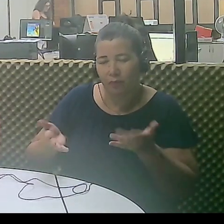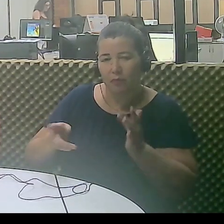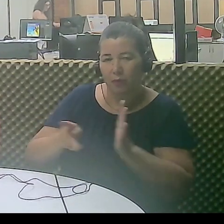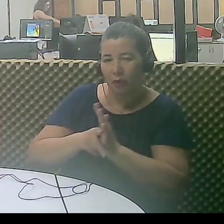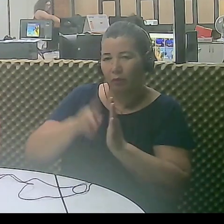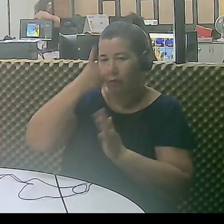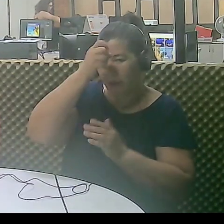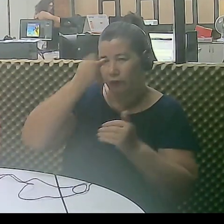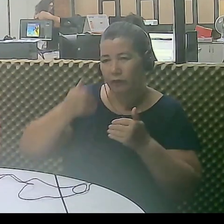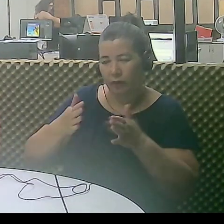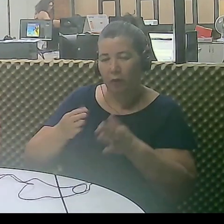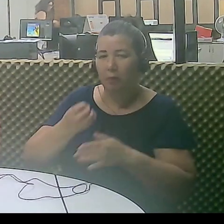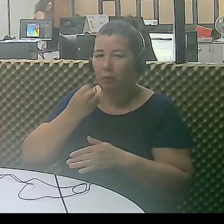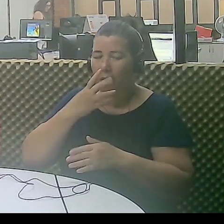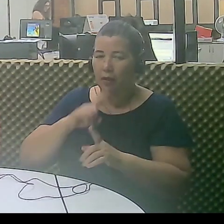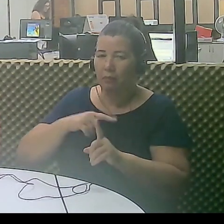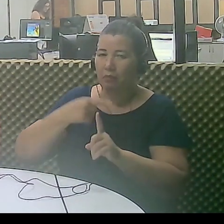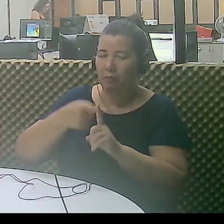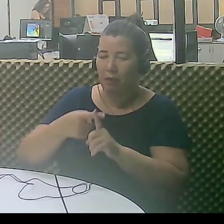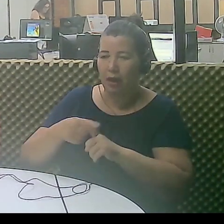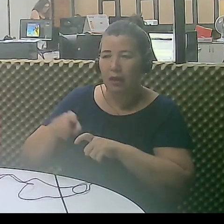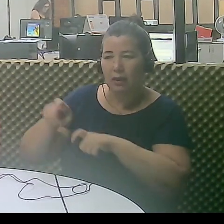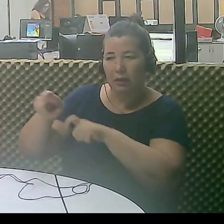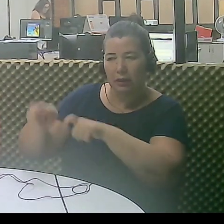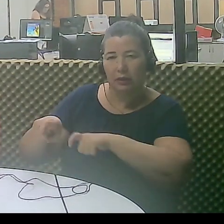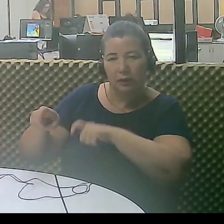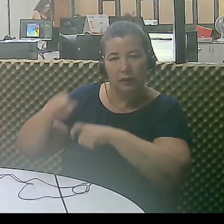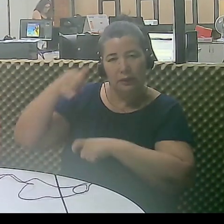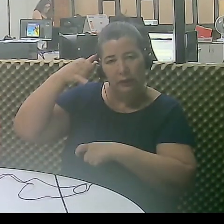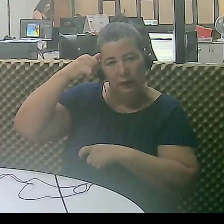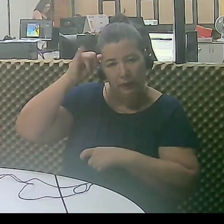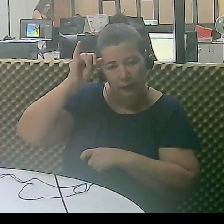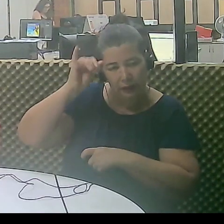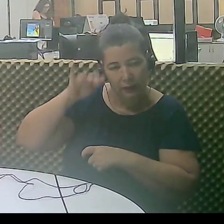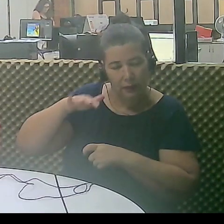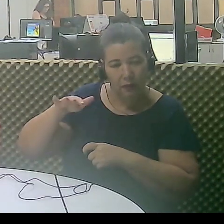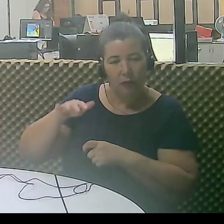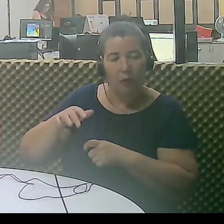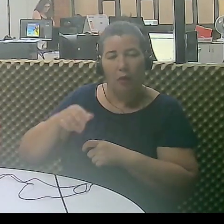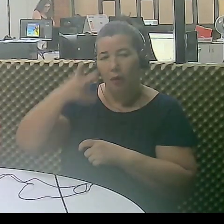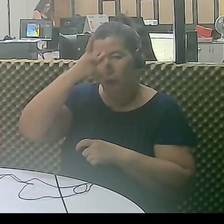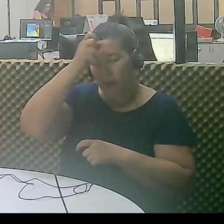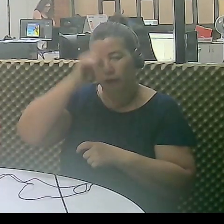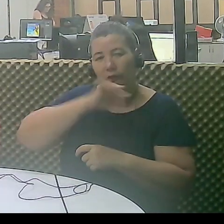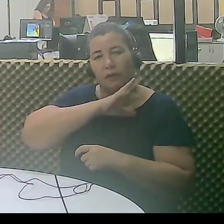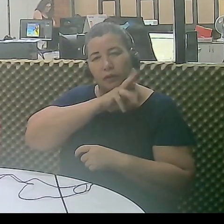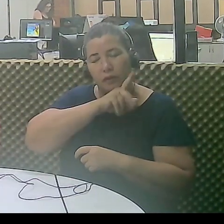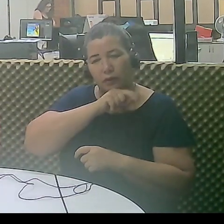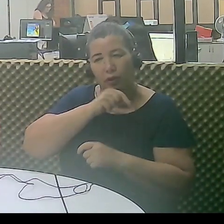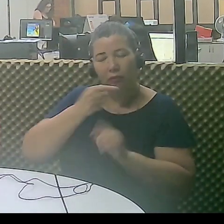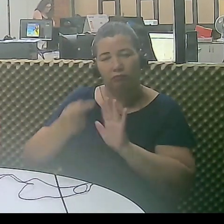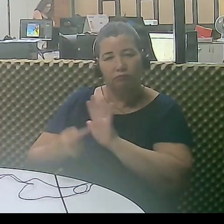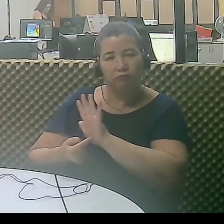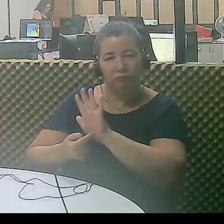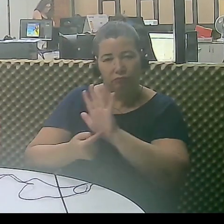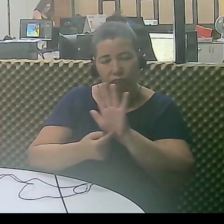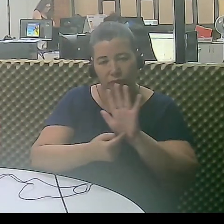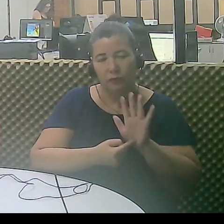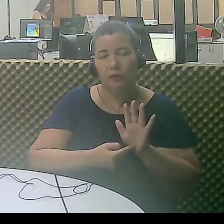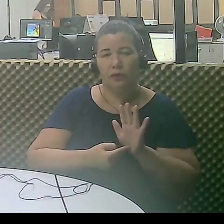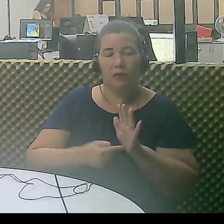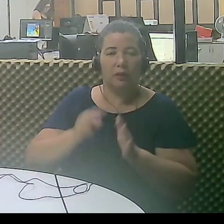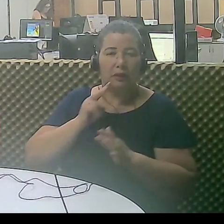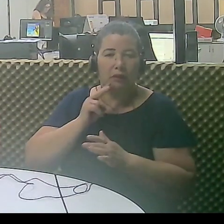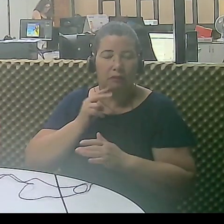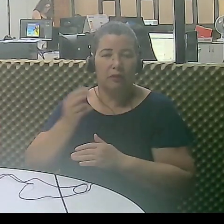Mais Agro. Apresentado pelo prefeito Odelmo Leão na última segunda-feira, o programa teve o chamamento público aberto, publicado no Diário